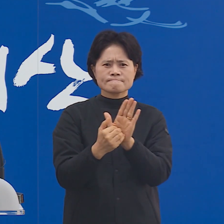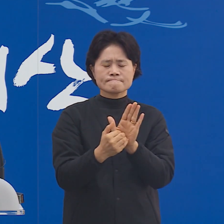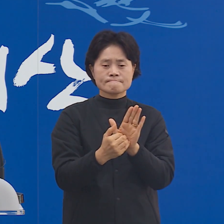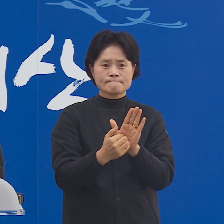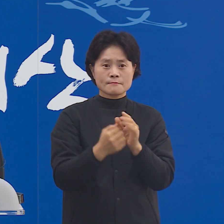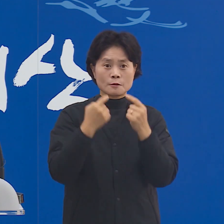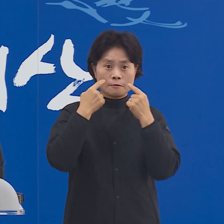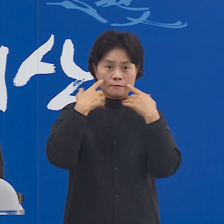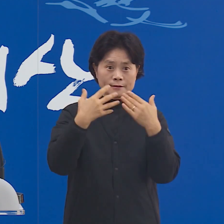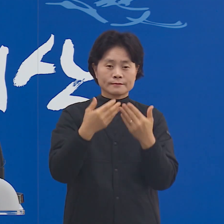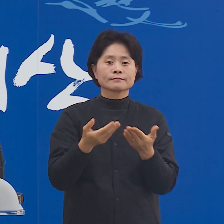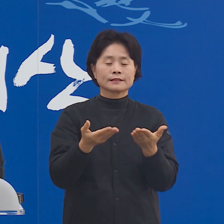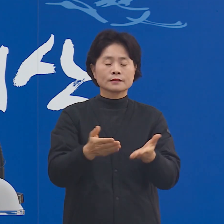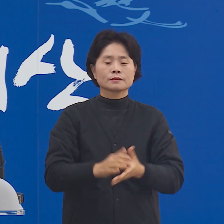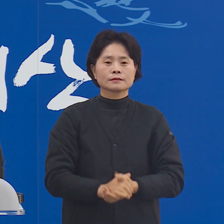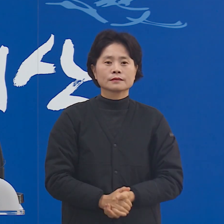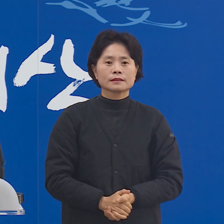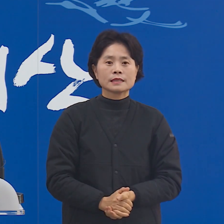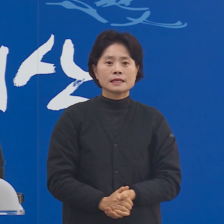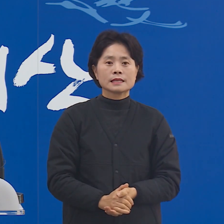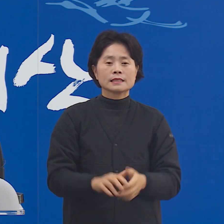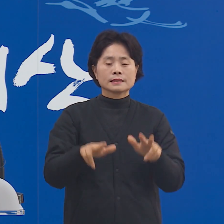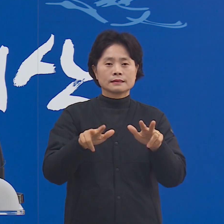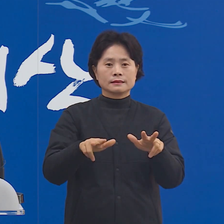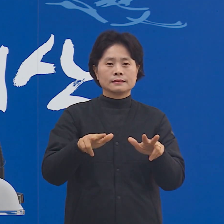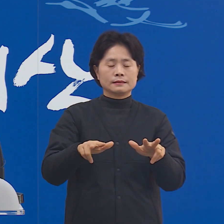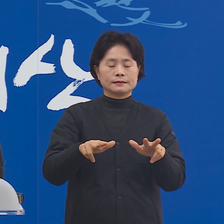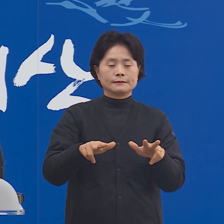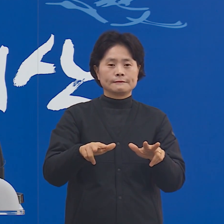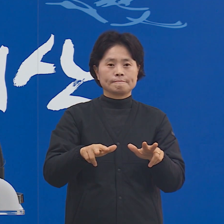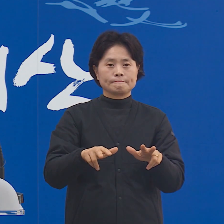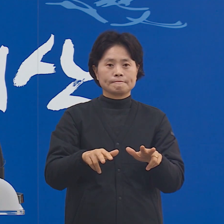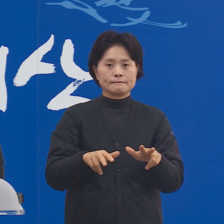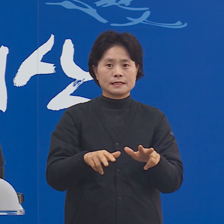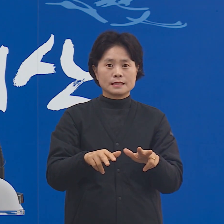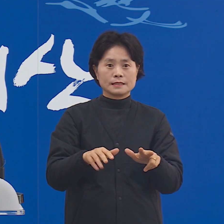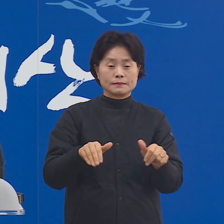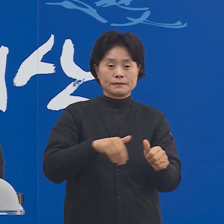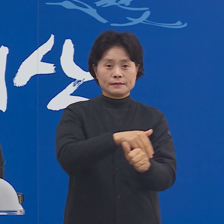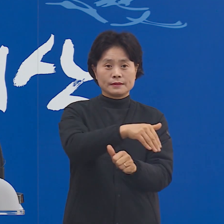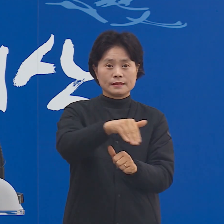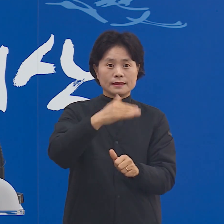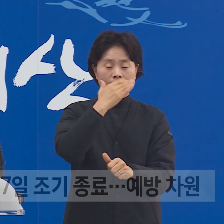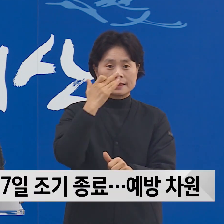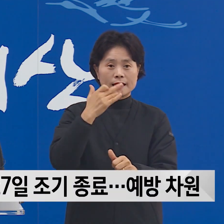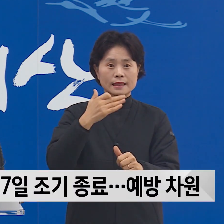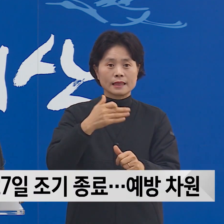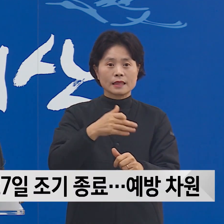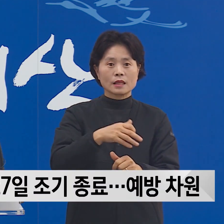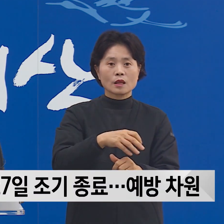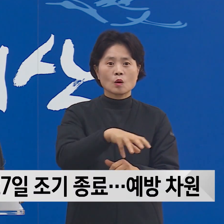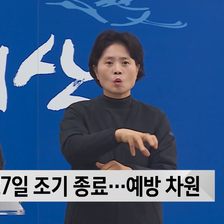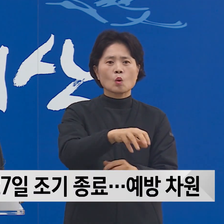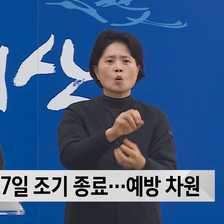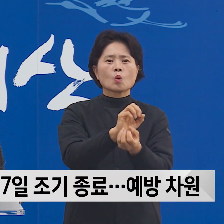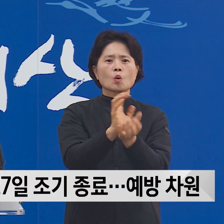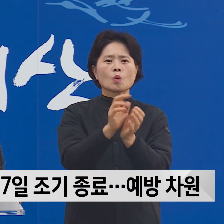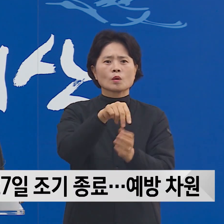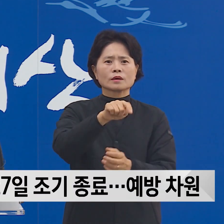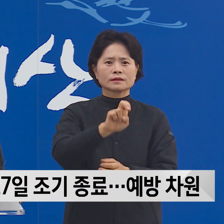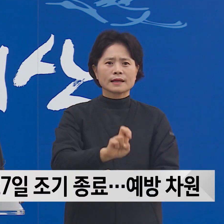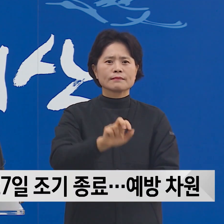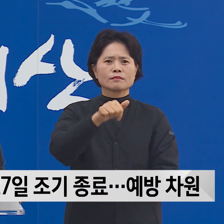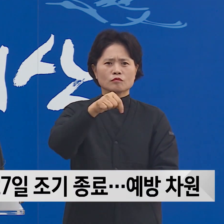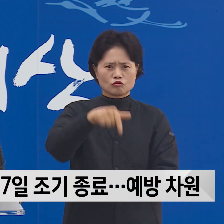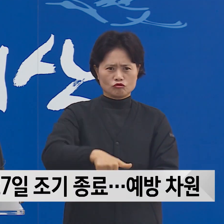하겠다는 말씀을 드리고 지금 진행 중인 외산장터 상국 축제는